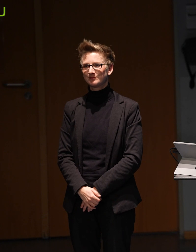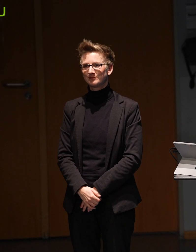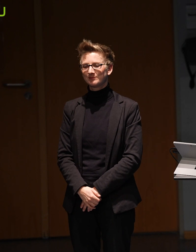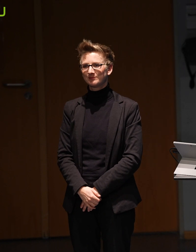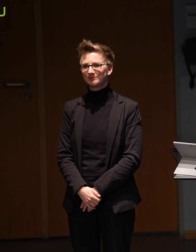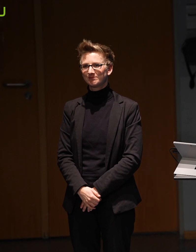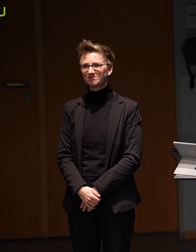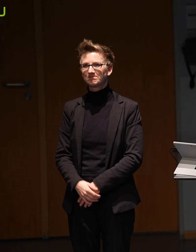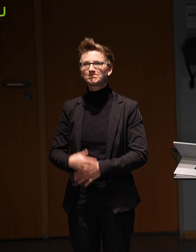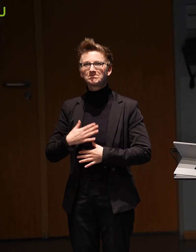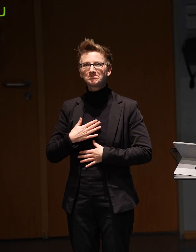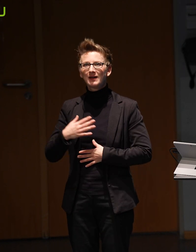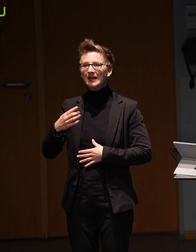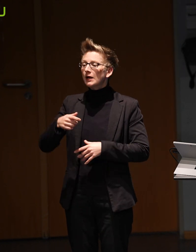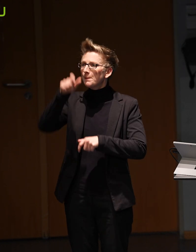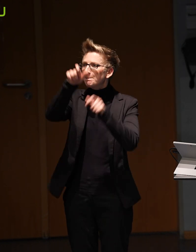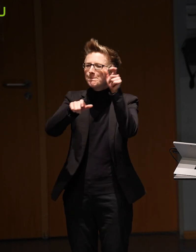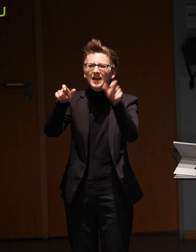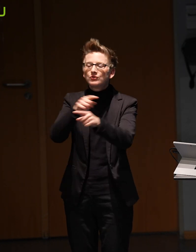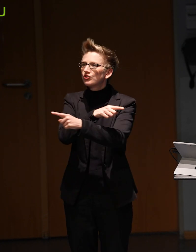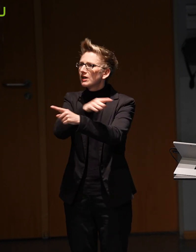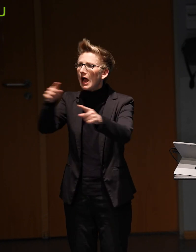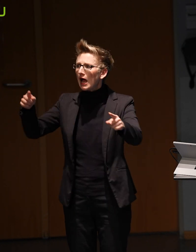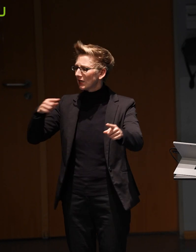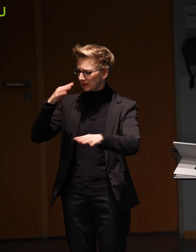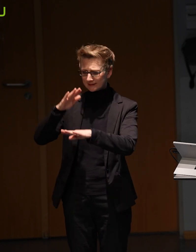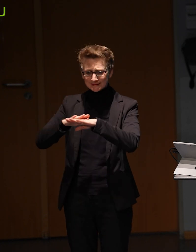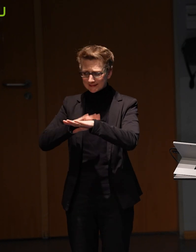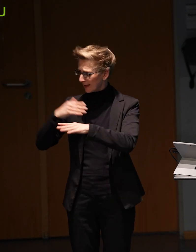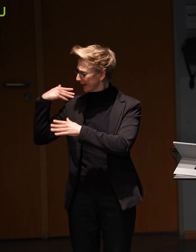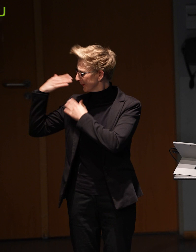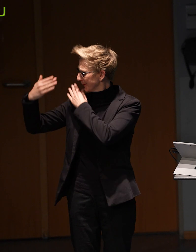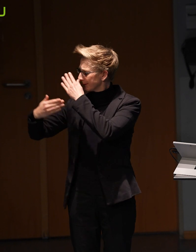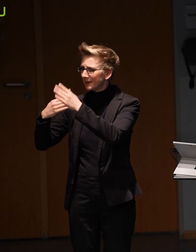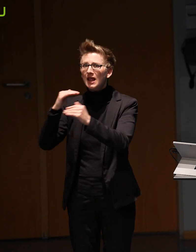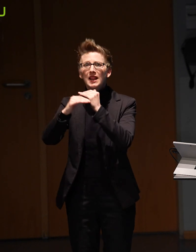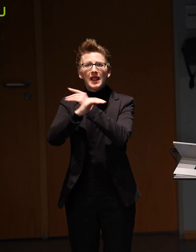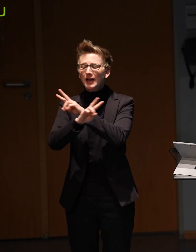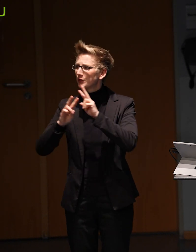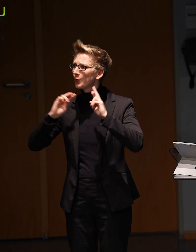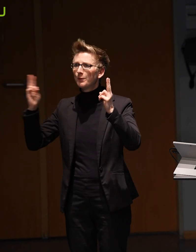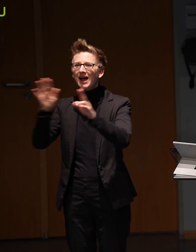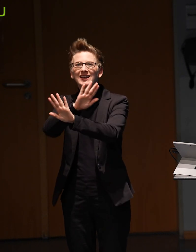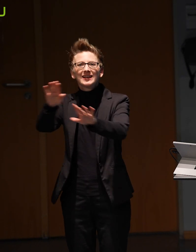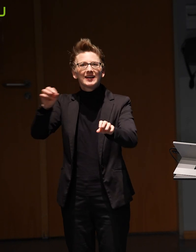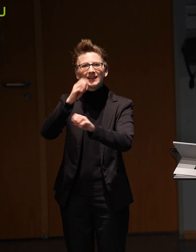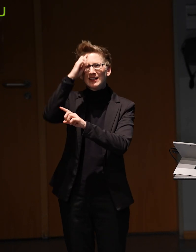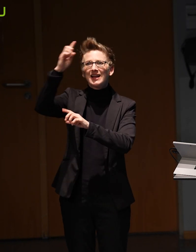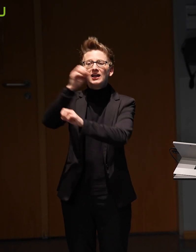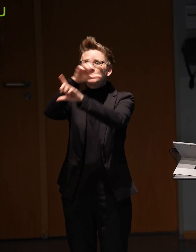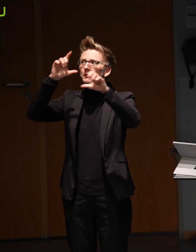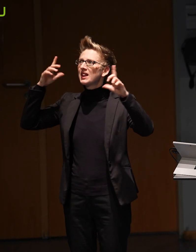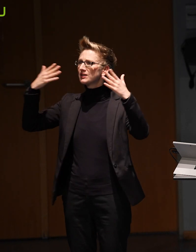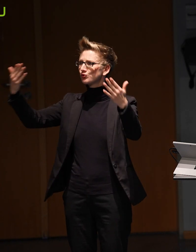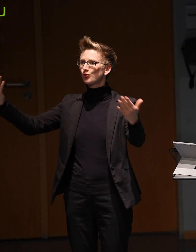Das sind die Gedanken aller Menschen, aller Zeitalter und Länder. Sie stammen nicht von mir.